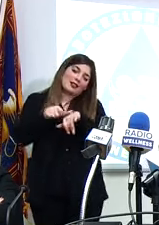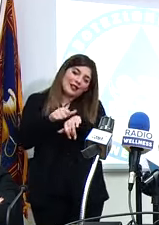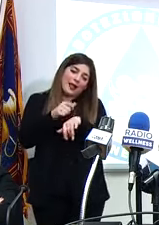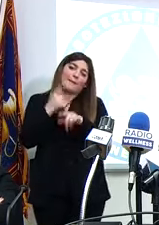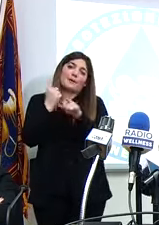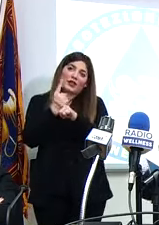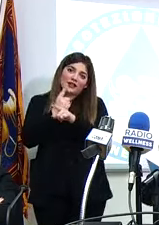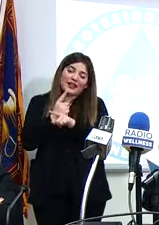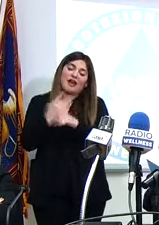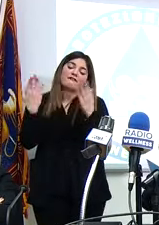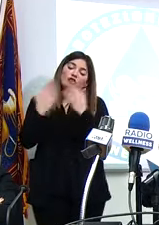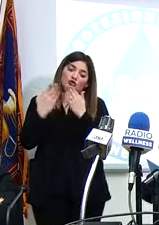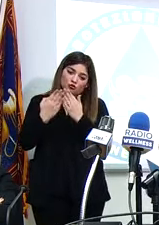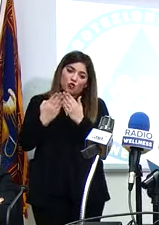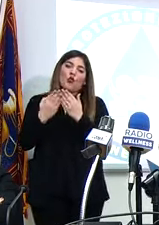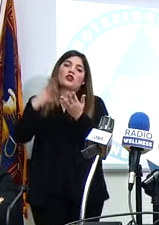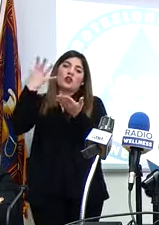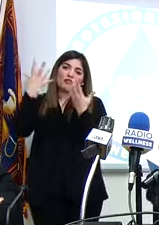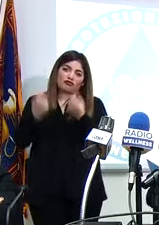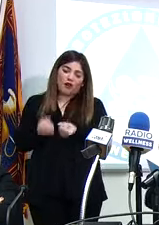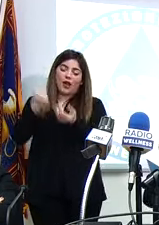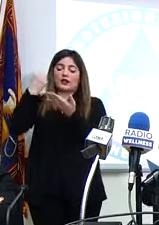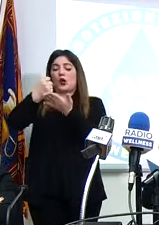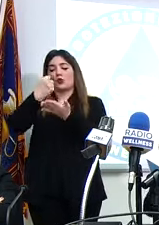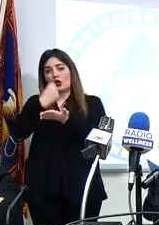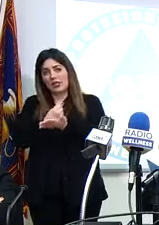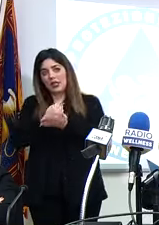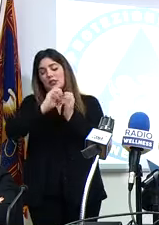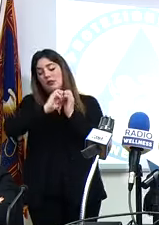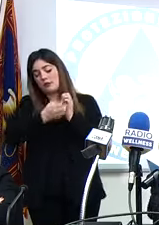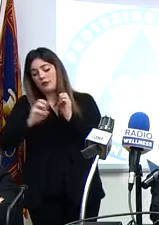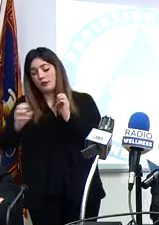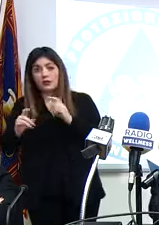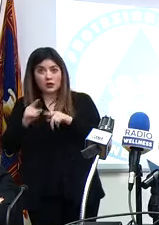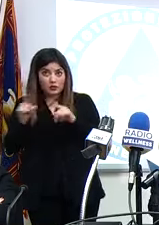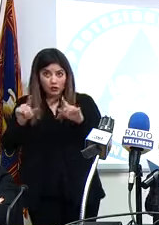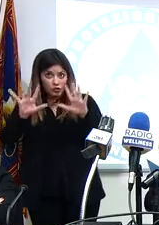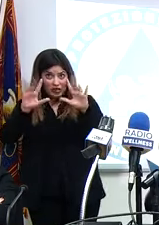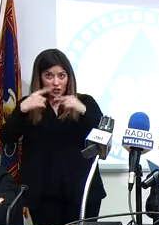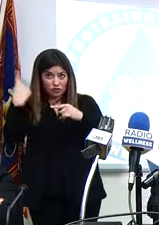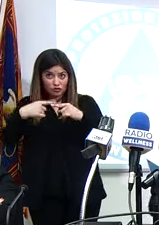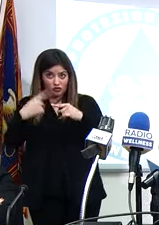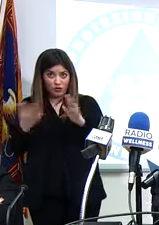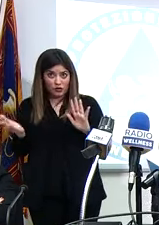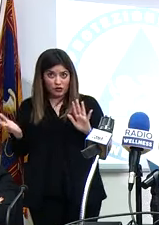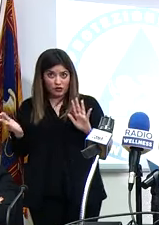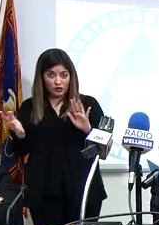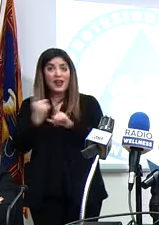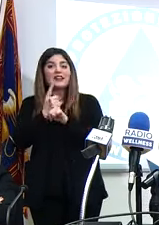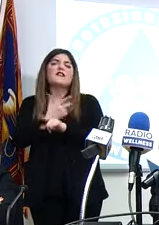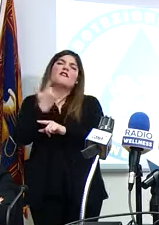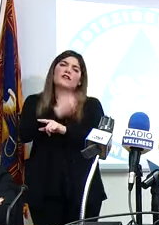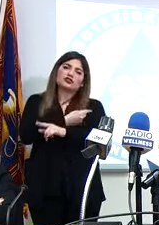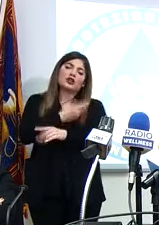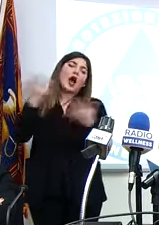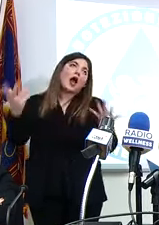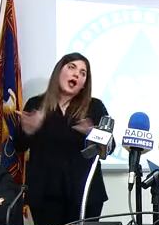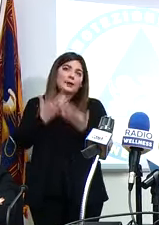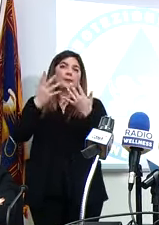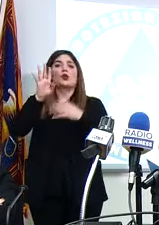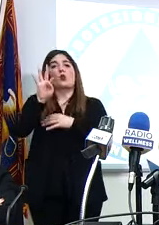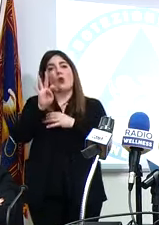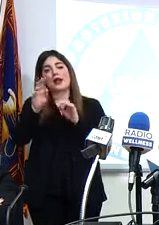gli studi, per fare gli studi, per almeno vaccinare 40.000 persone, prima in fase 1 per vedere